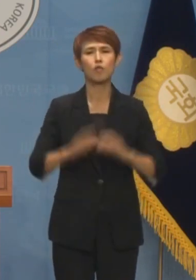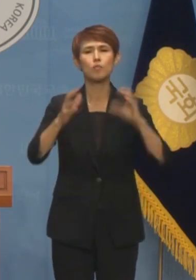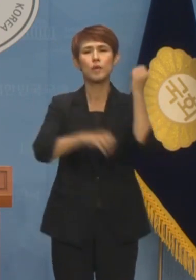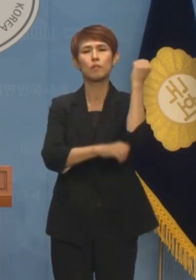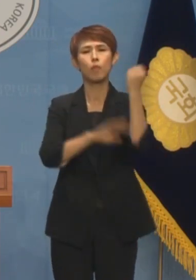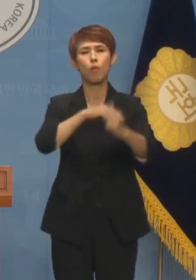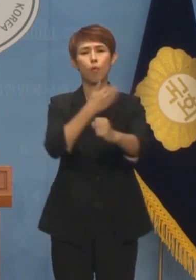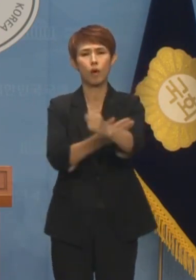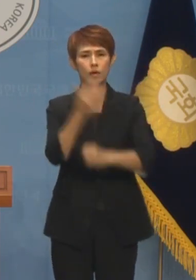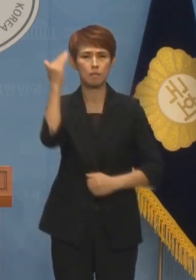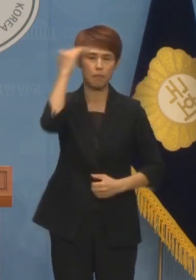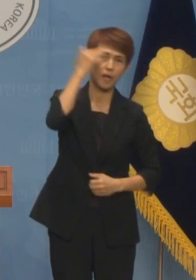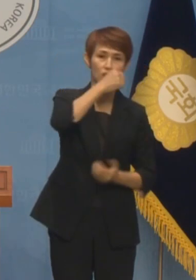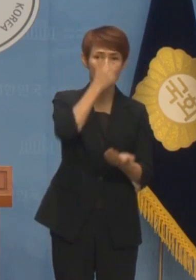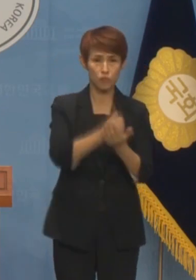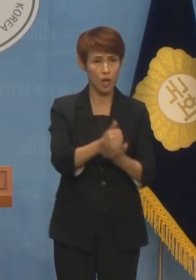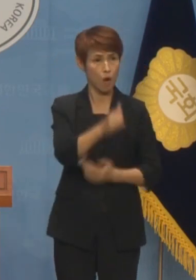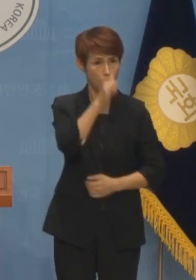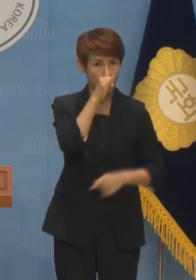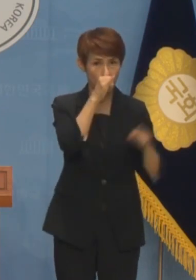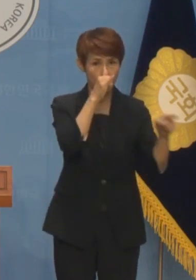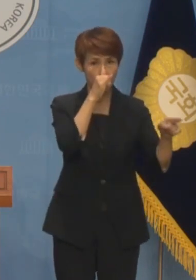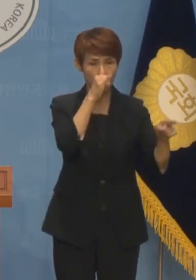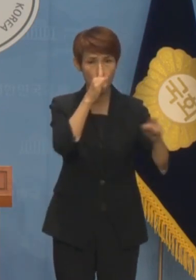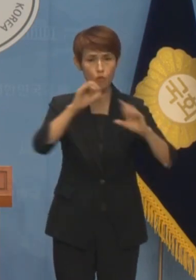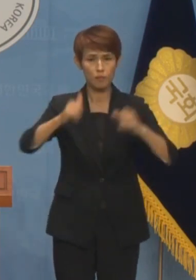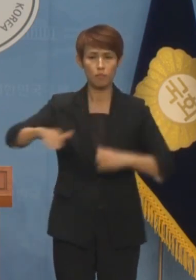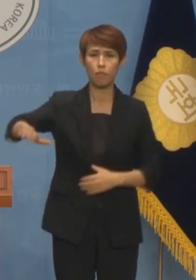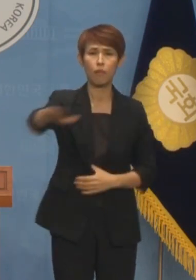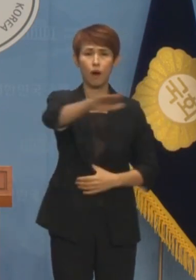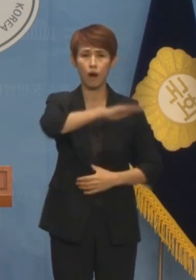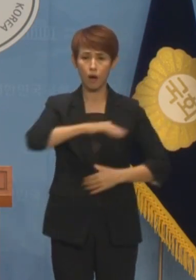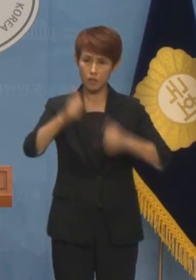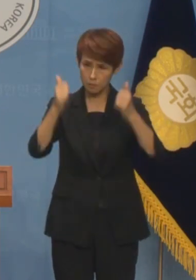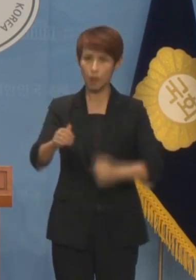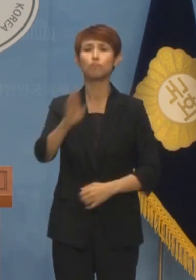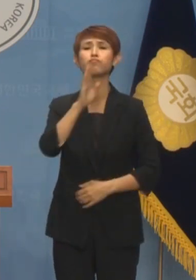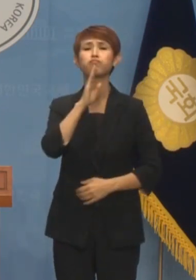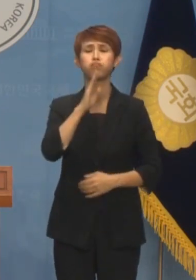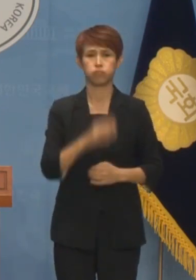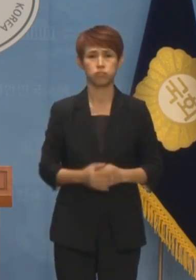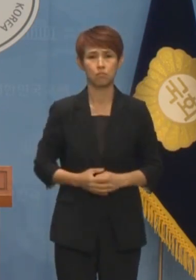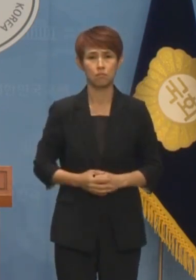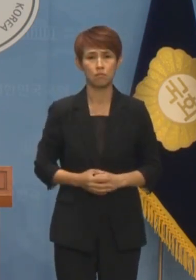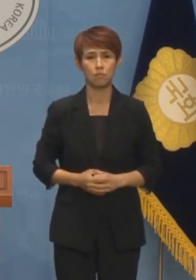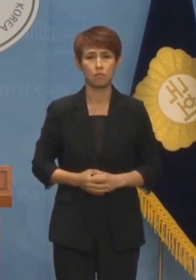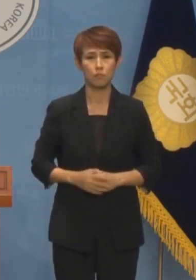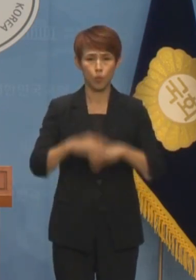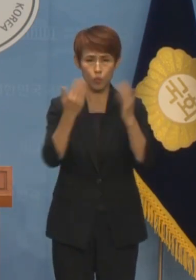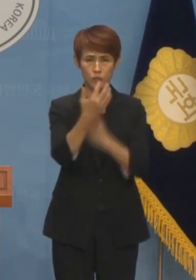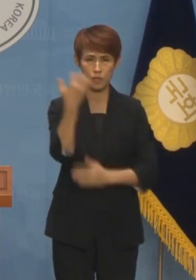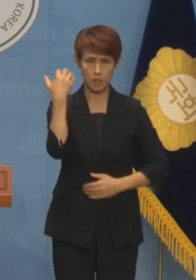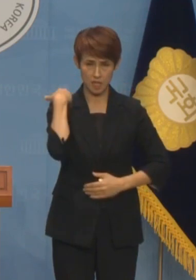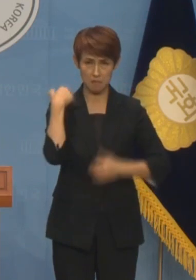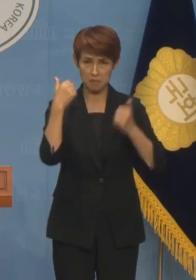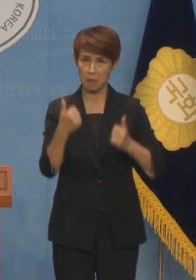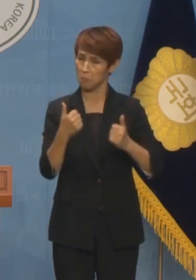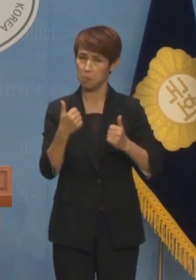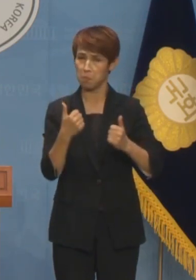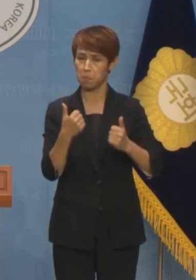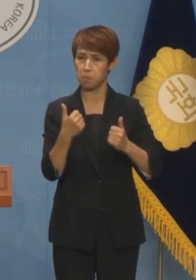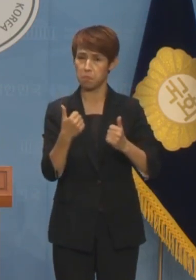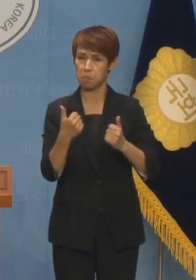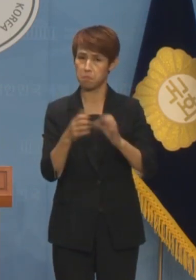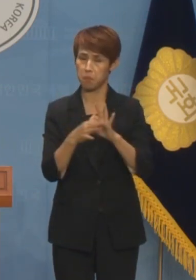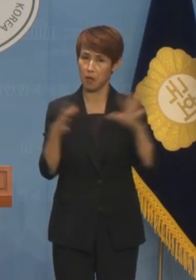기본권을 침해하는 죄를 저질렀다면 국민 모두는 심판받습니다. 모든 책임과 심판에서 벗어난 예외